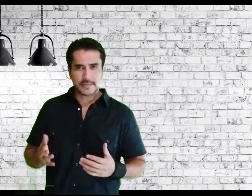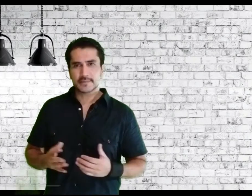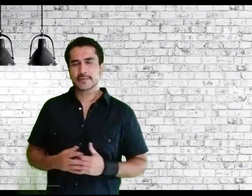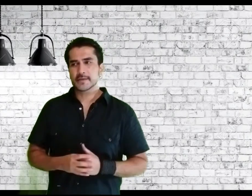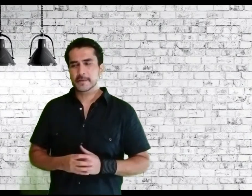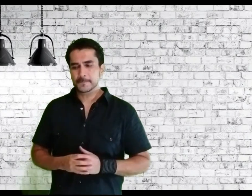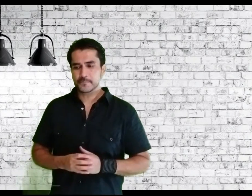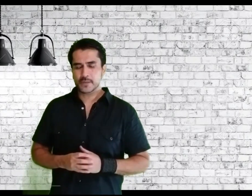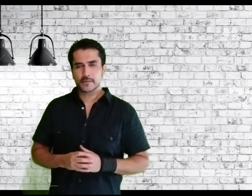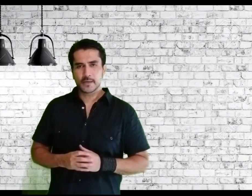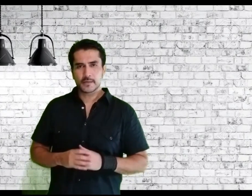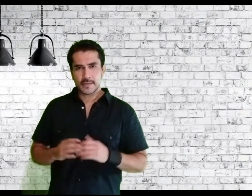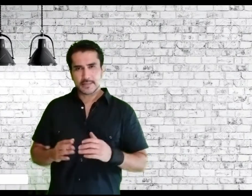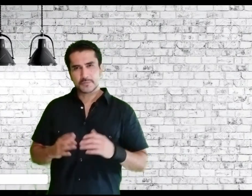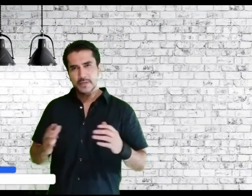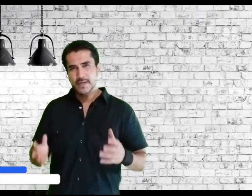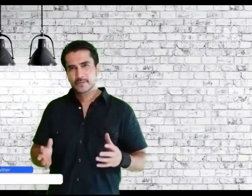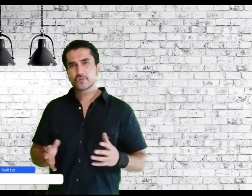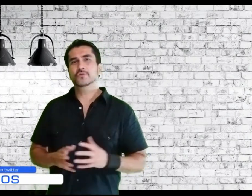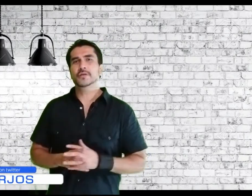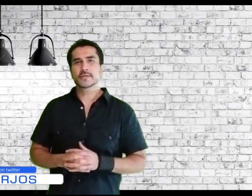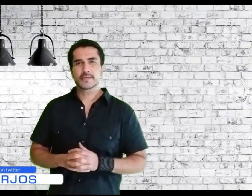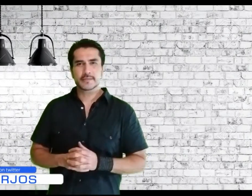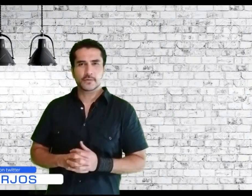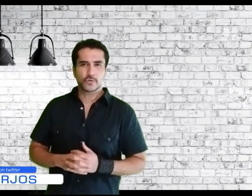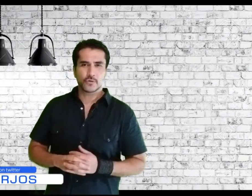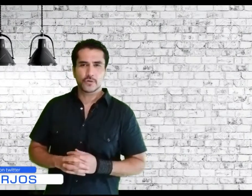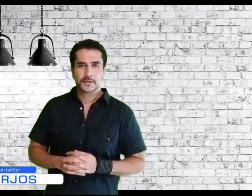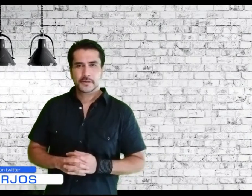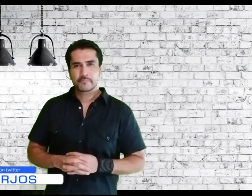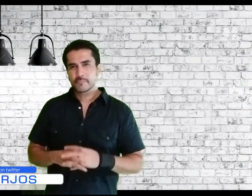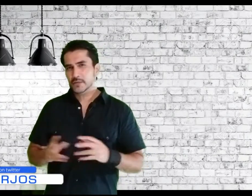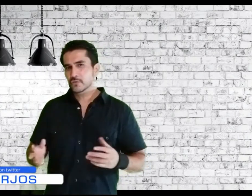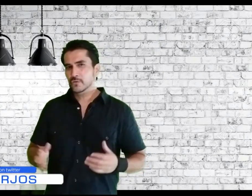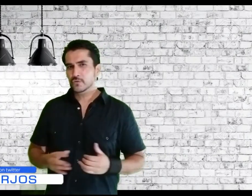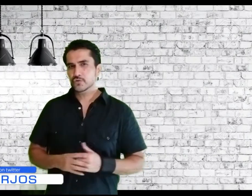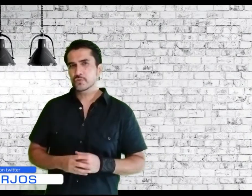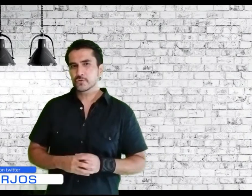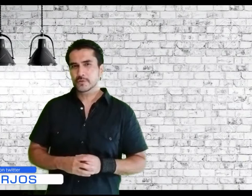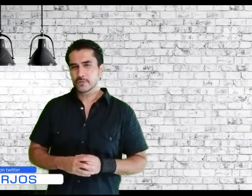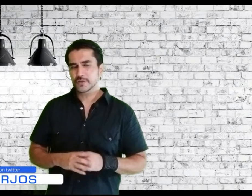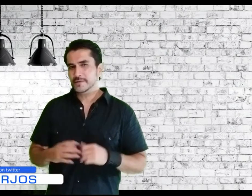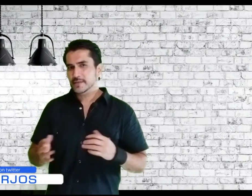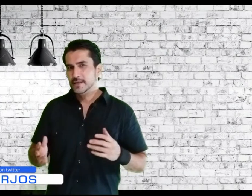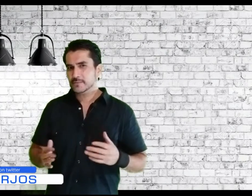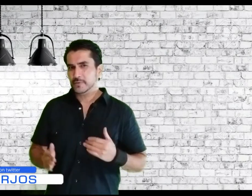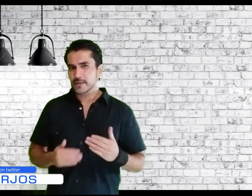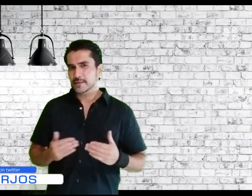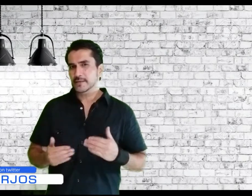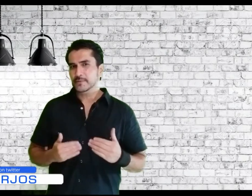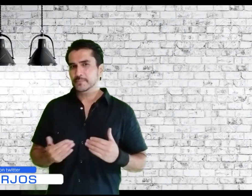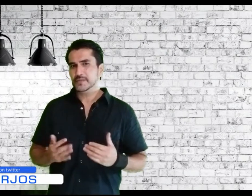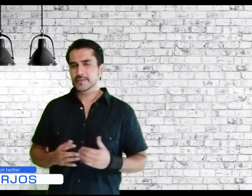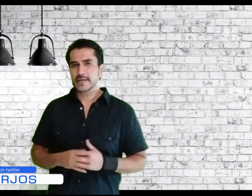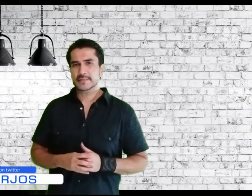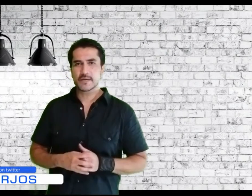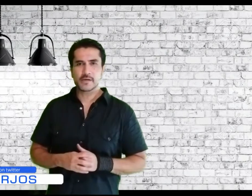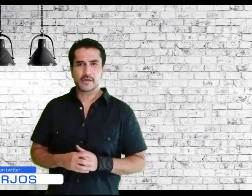clases de irlas explicando, de irles dando métodos o técnicas para que el aprendizaje sea más